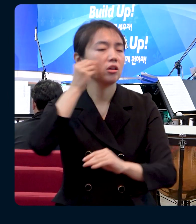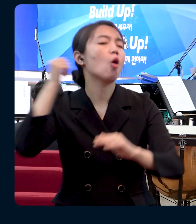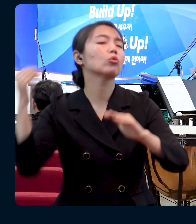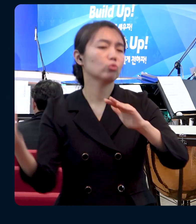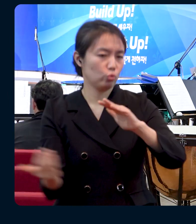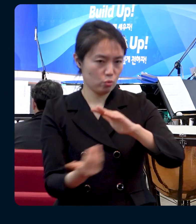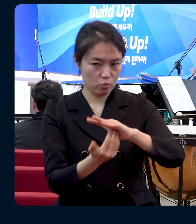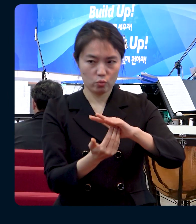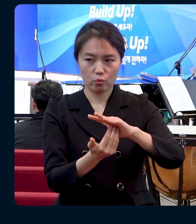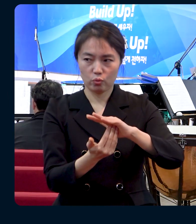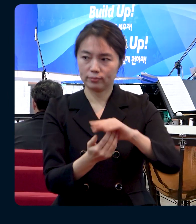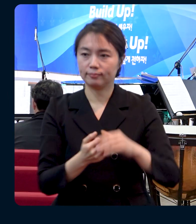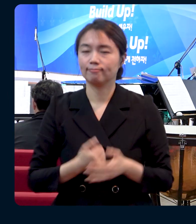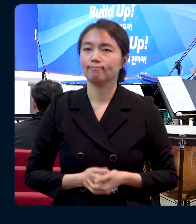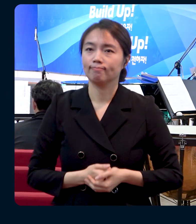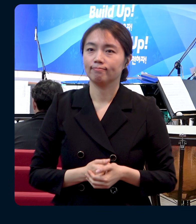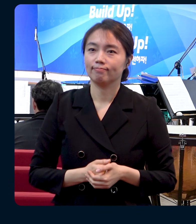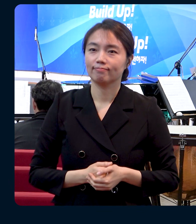그게 형통입니다.